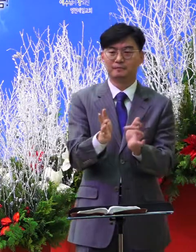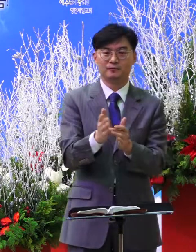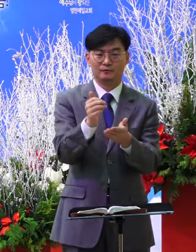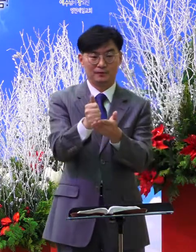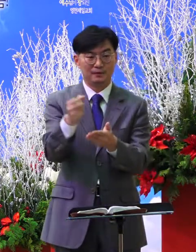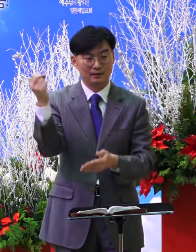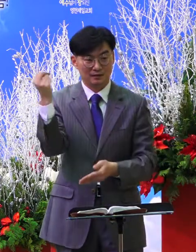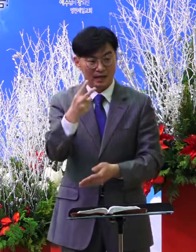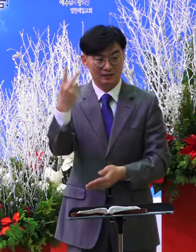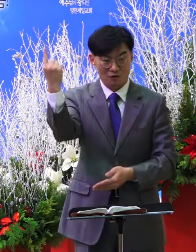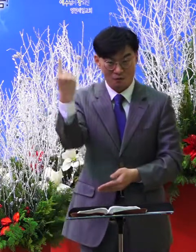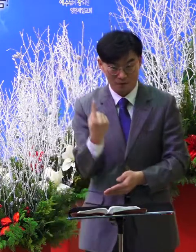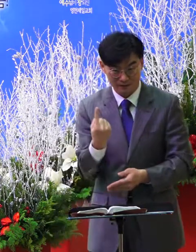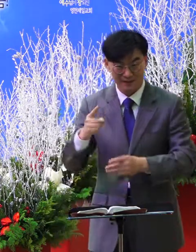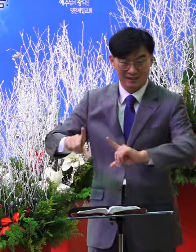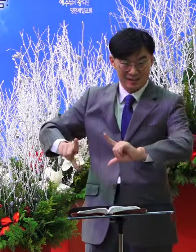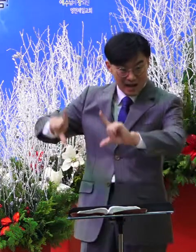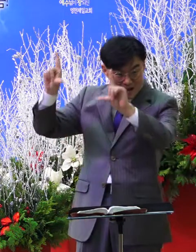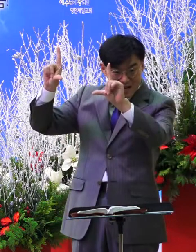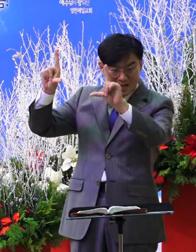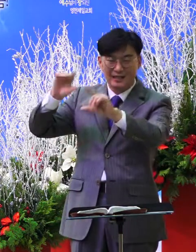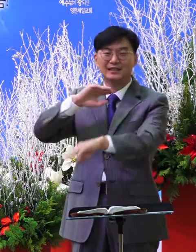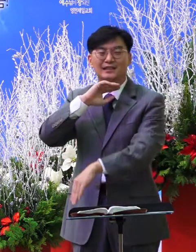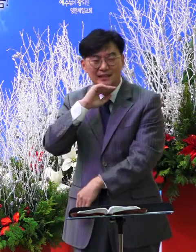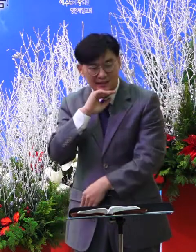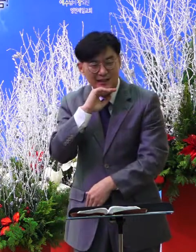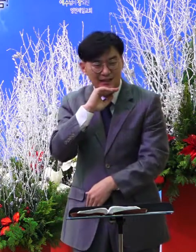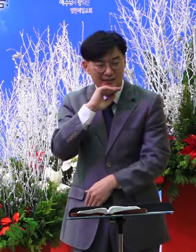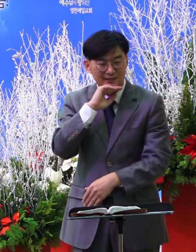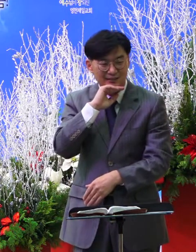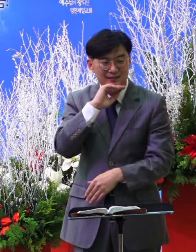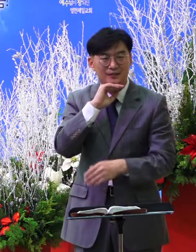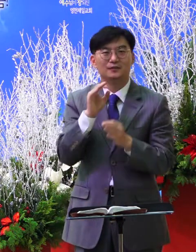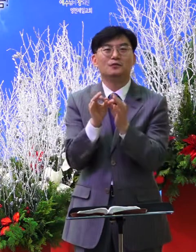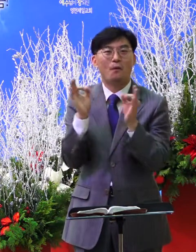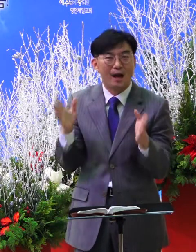겸한 마음으로 바라보는 훈련을 합니다.